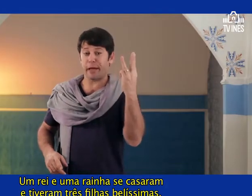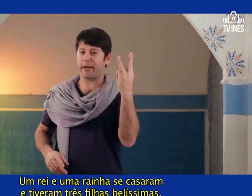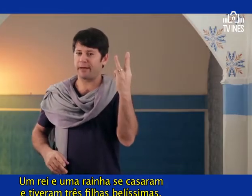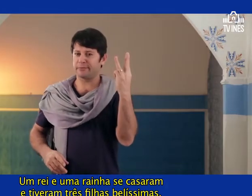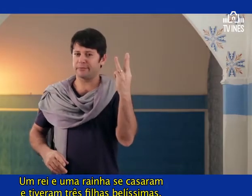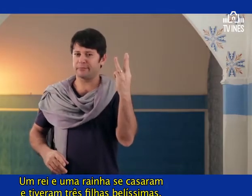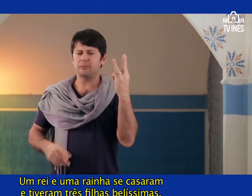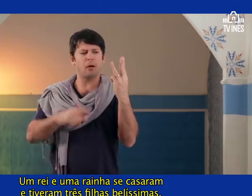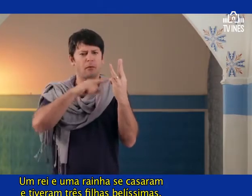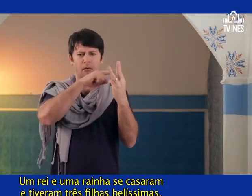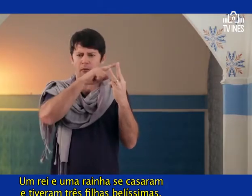belíssimas.